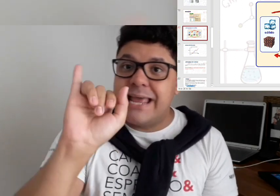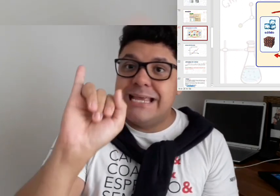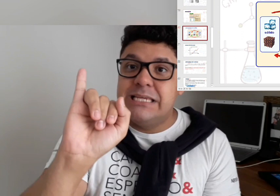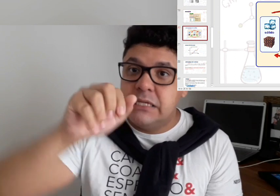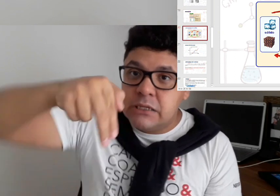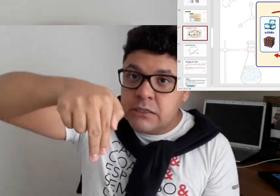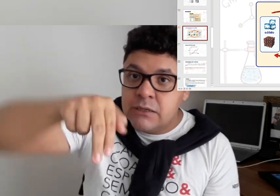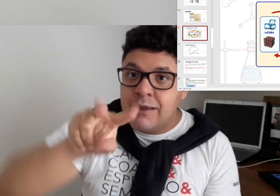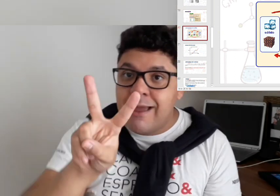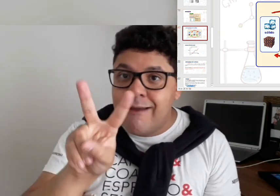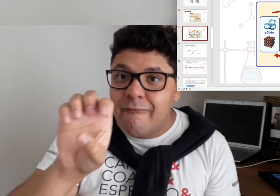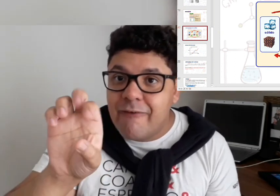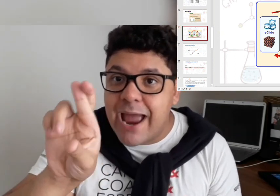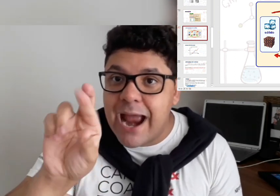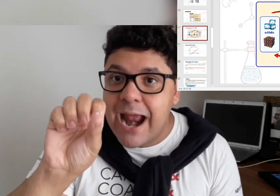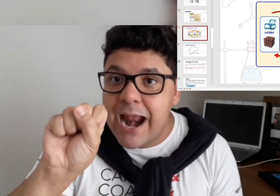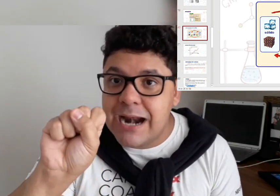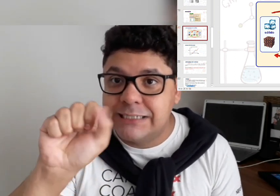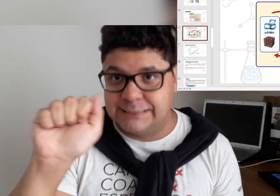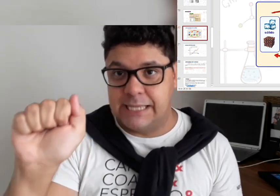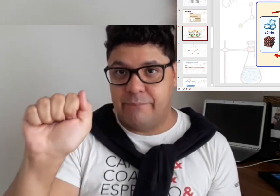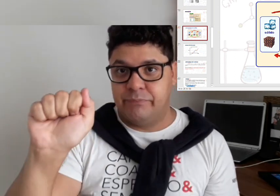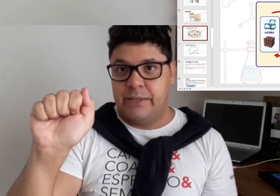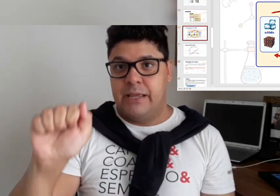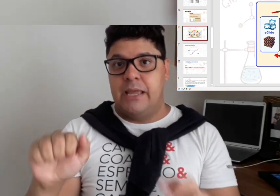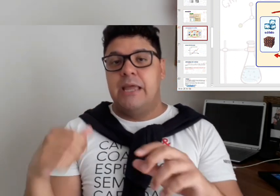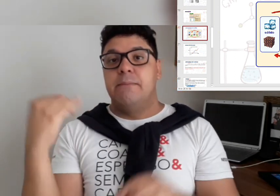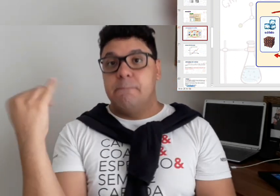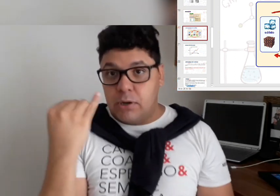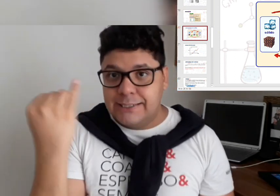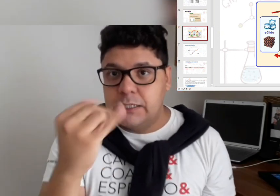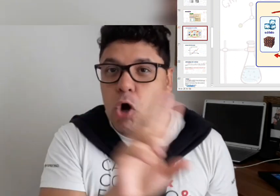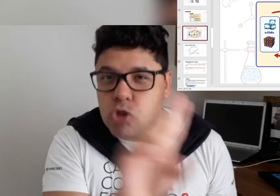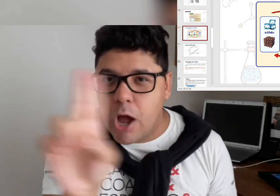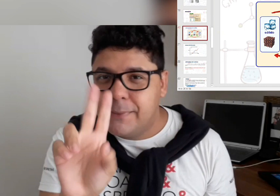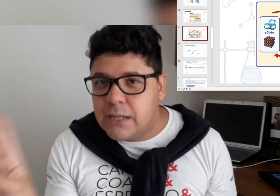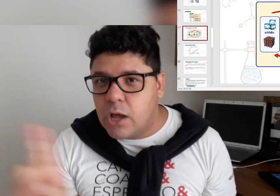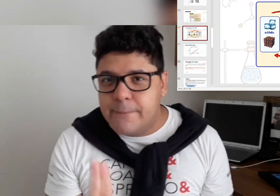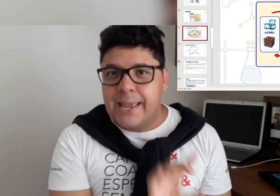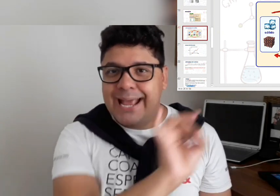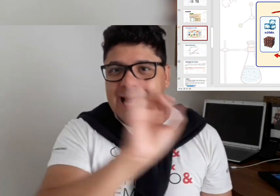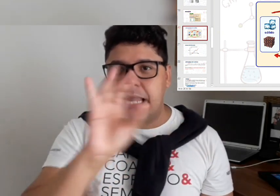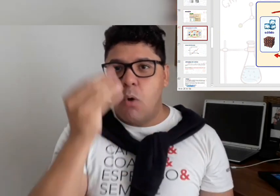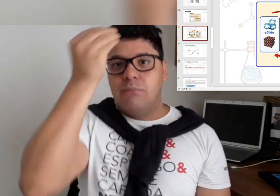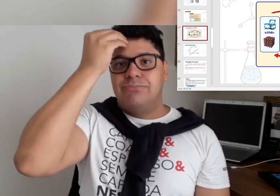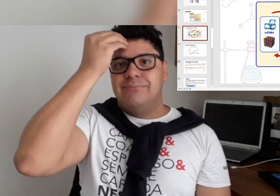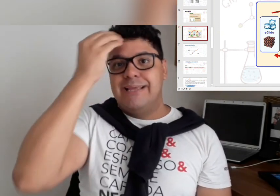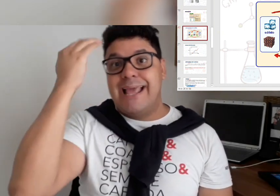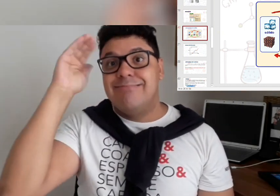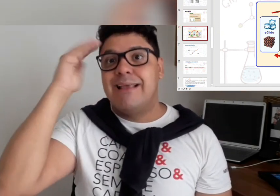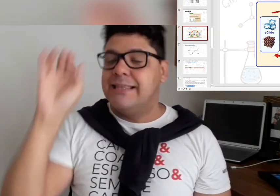lembrar, né? A gente conseguir fazer uma memorização desses nomes, desses processos, tá? O